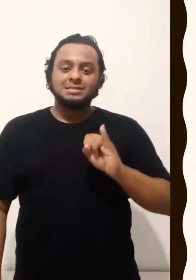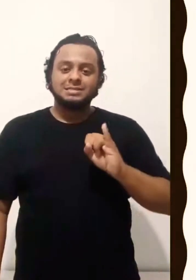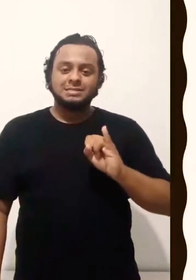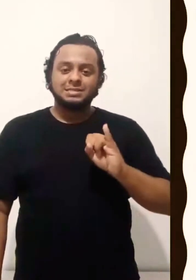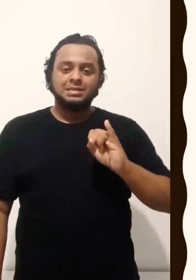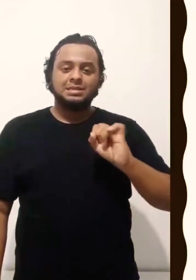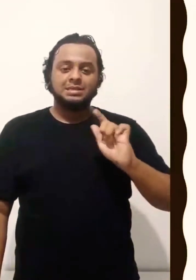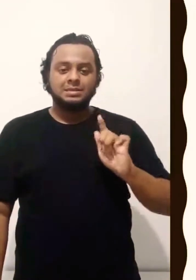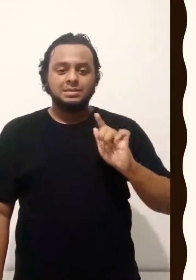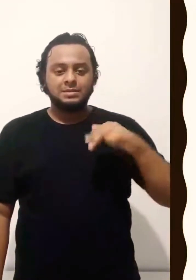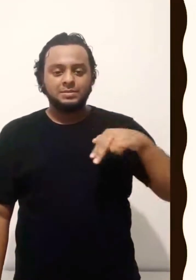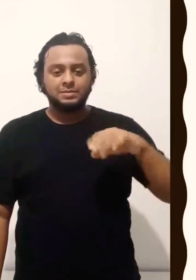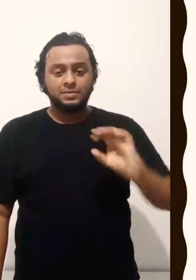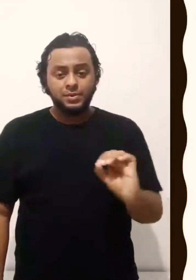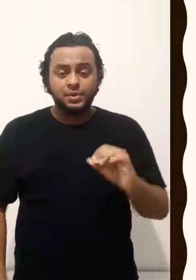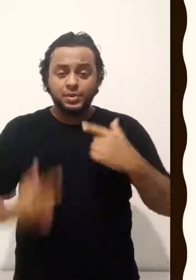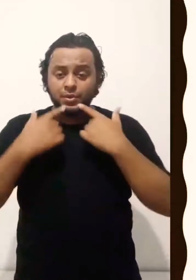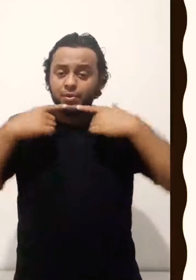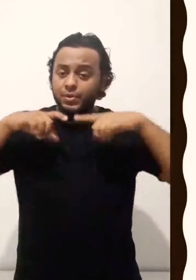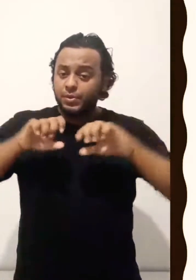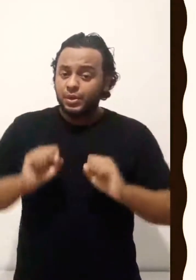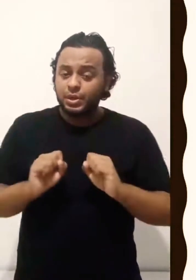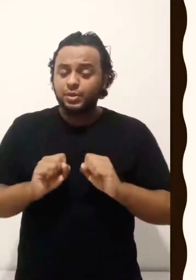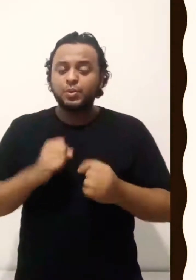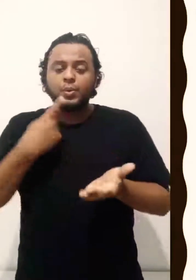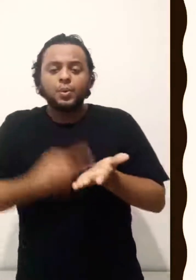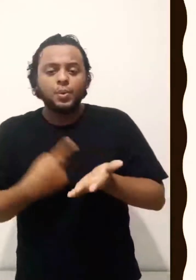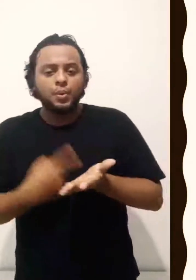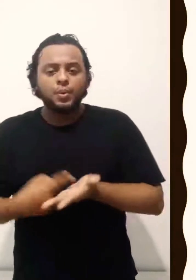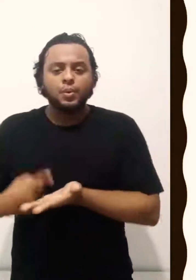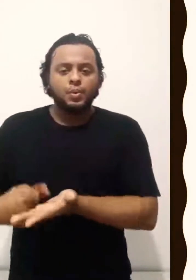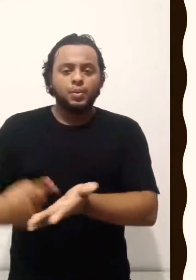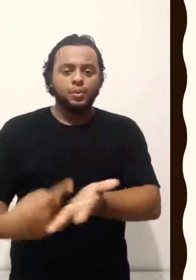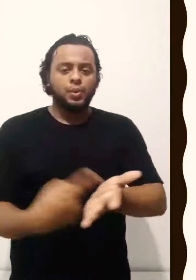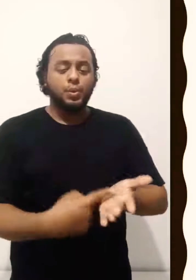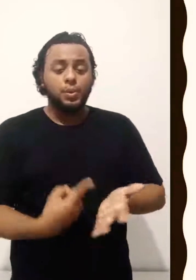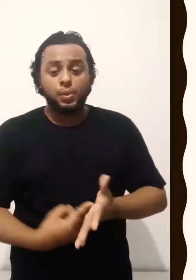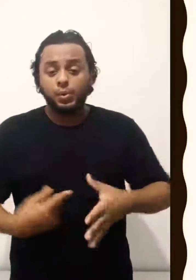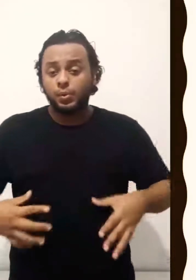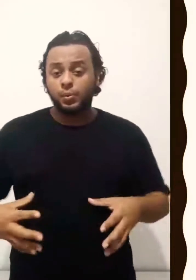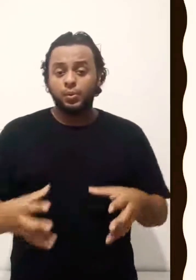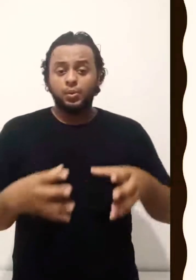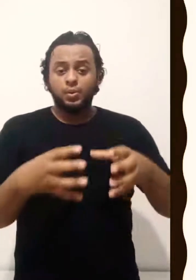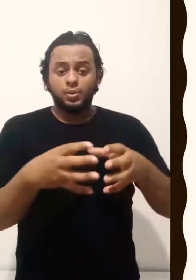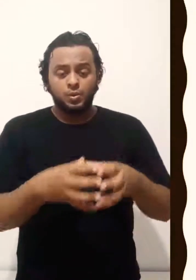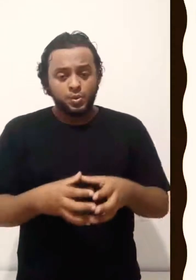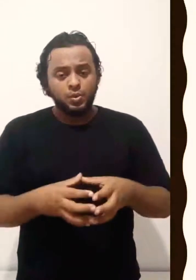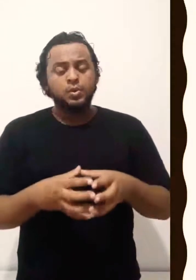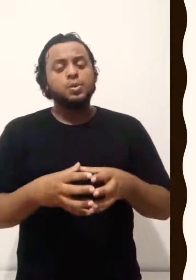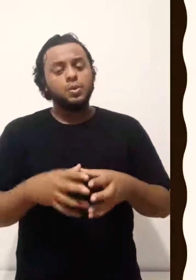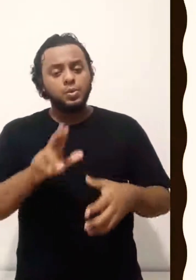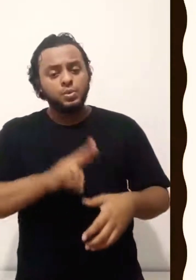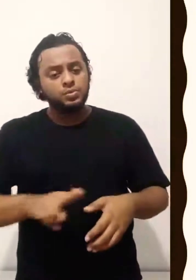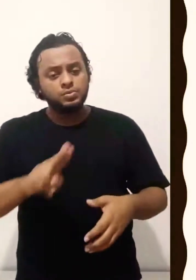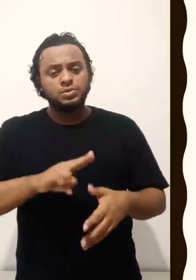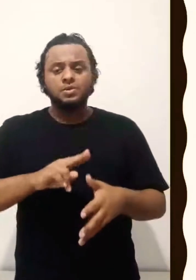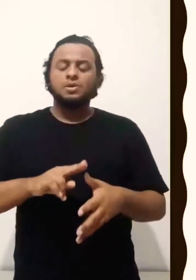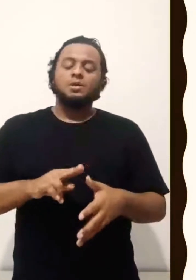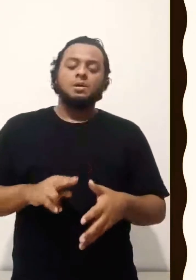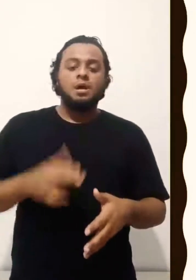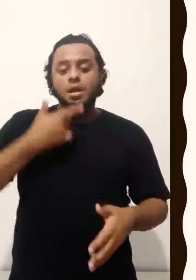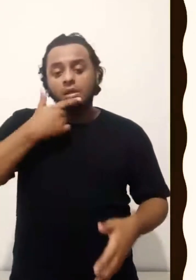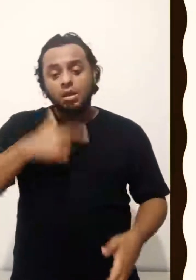signo linguístico que foi convencionado por uma comunidade que faz o uso